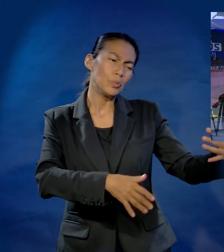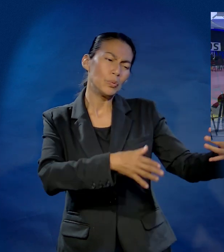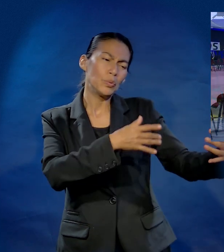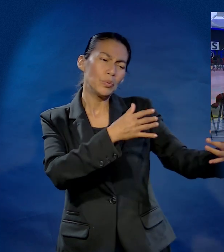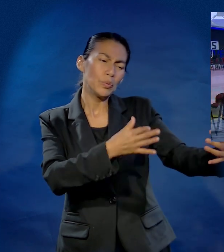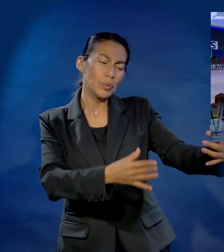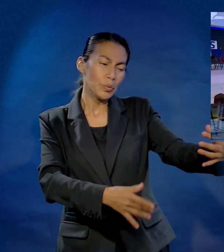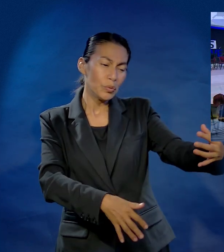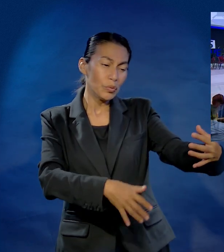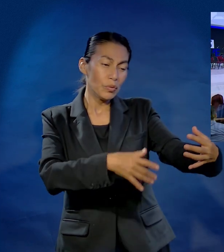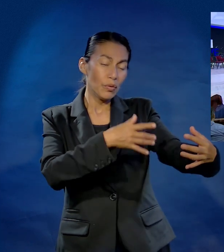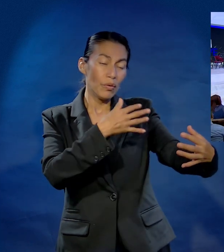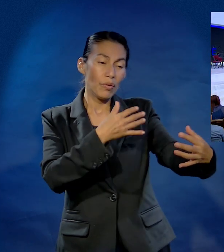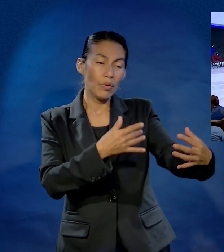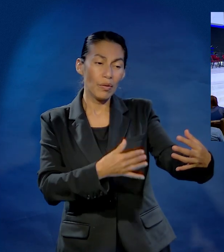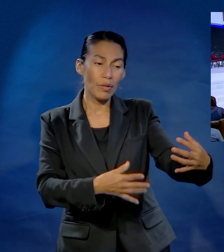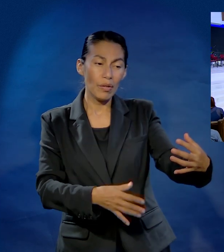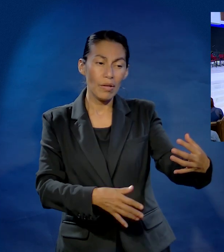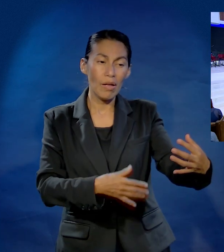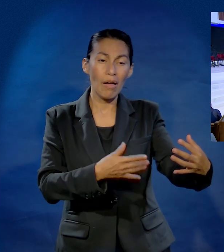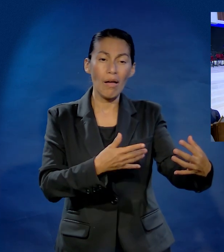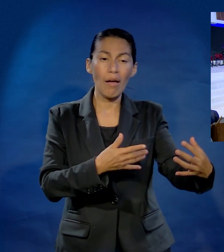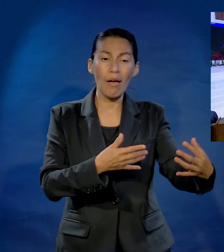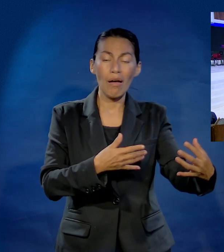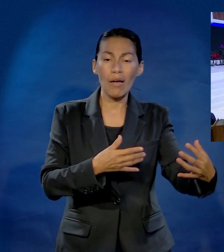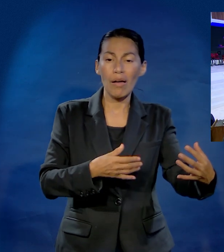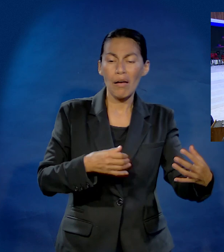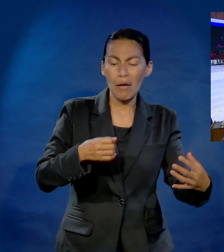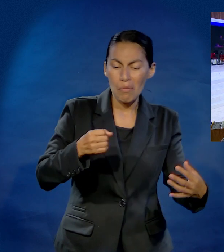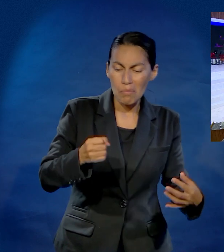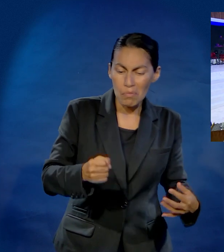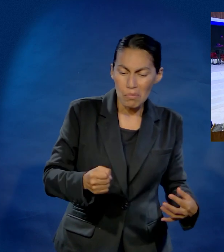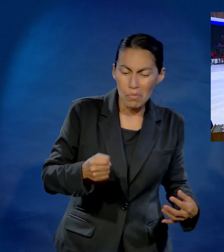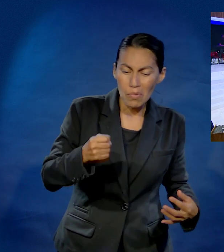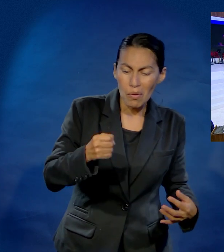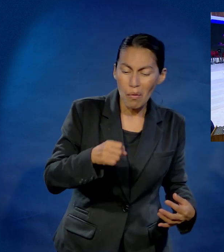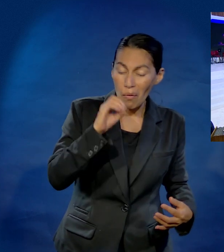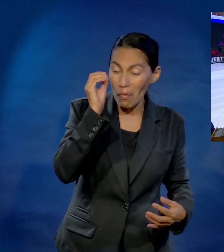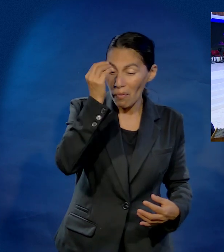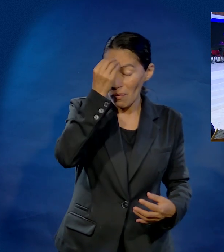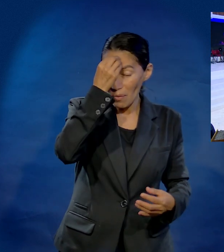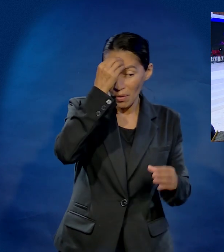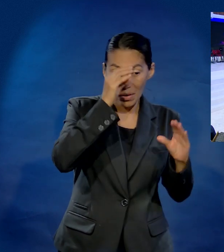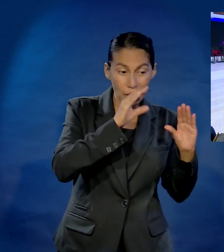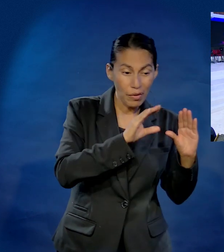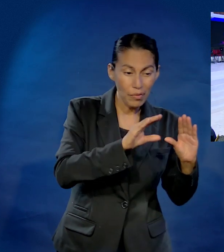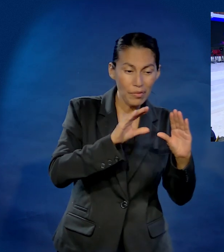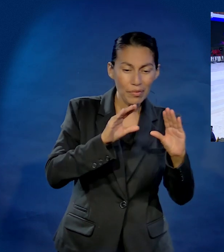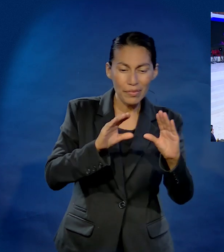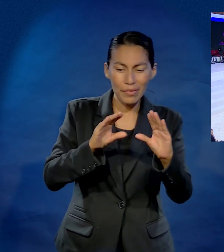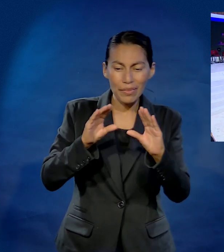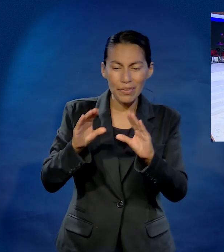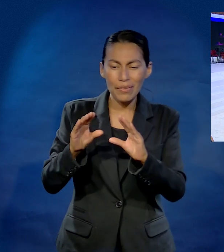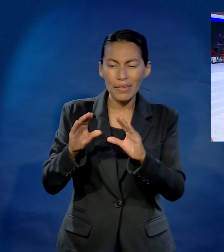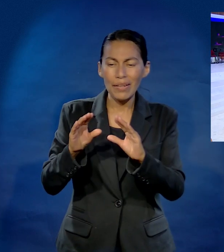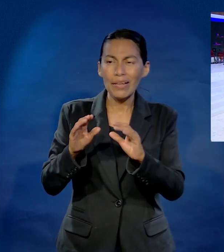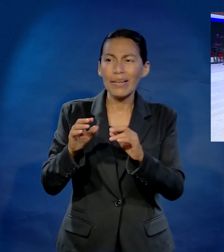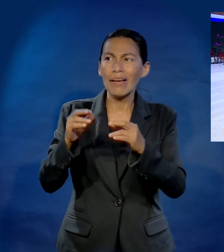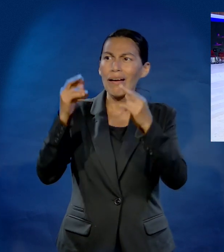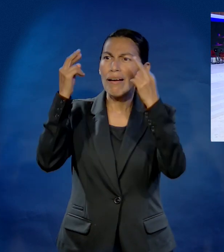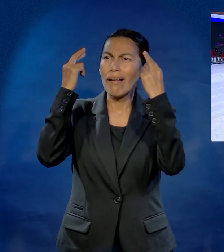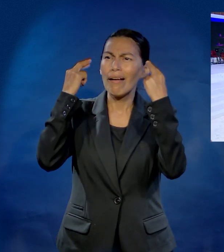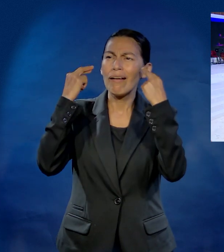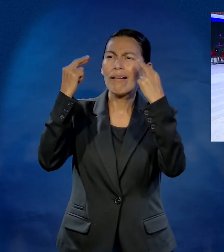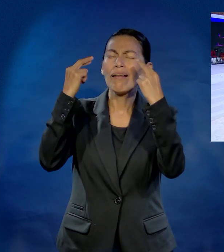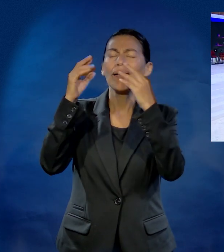Era tan solo un muchacho que al viento cantaba con su arpa fiel,